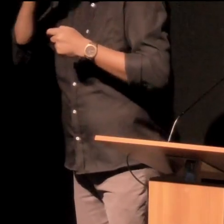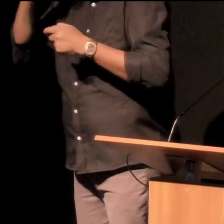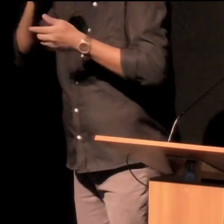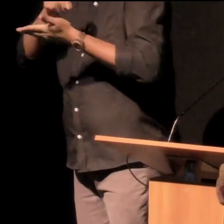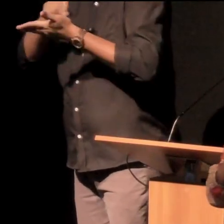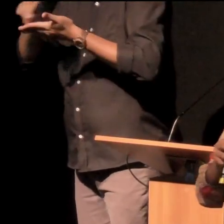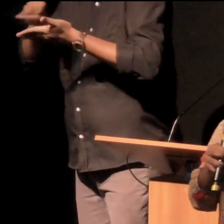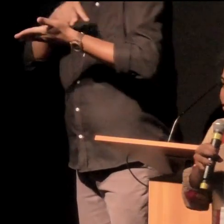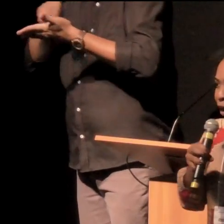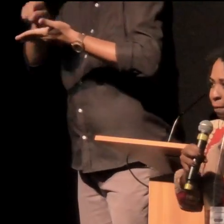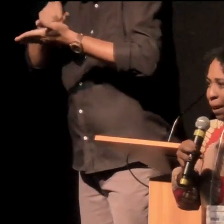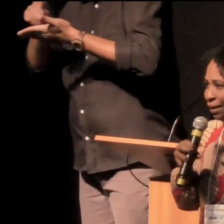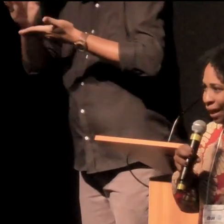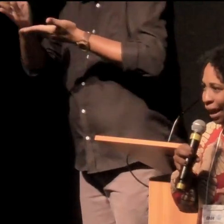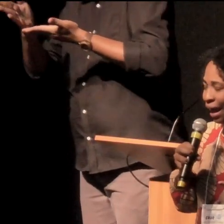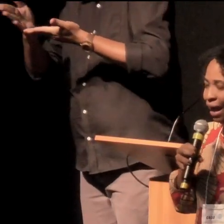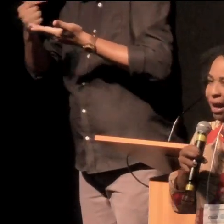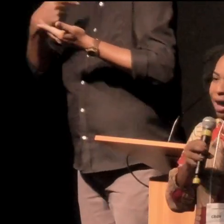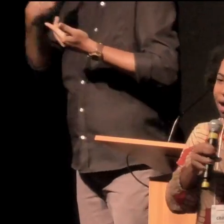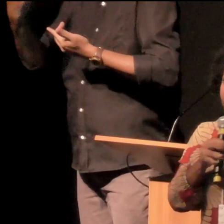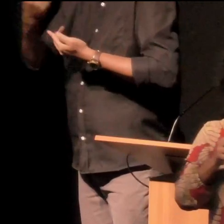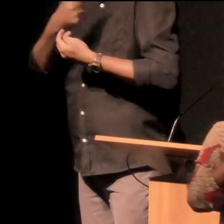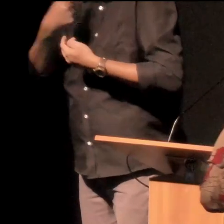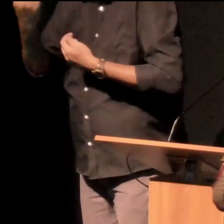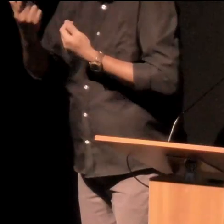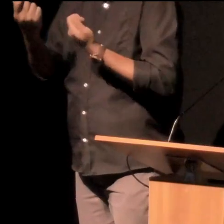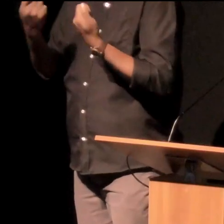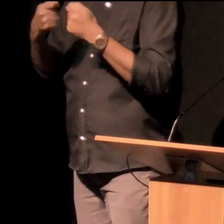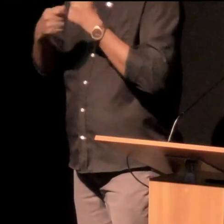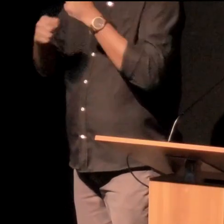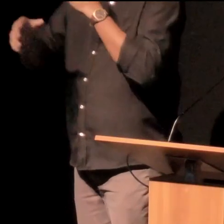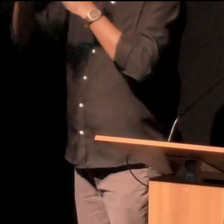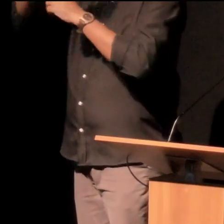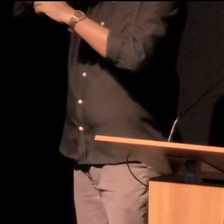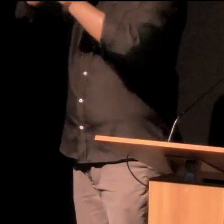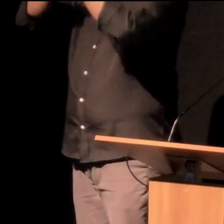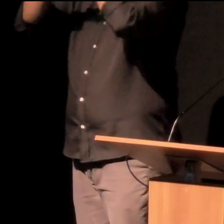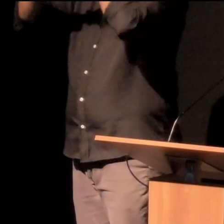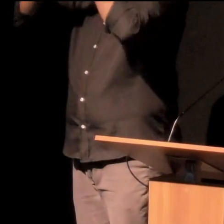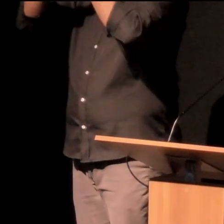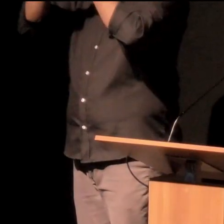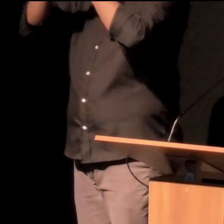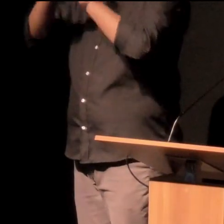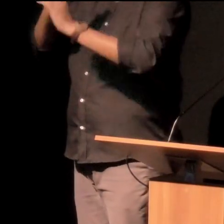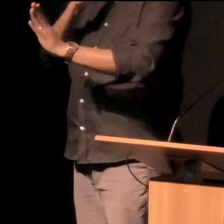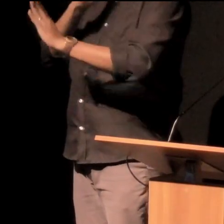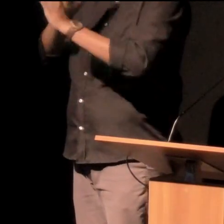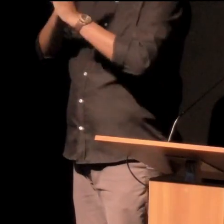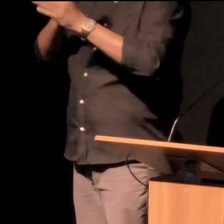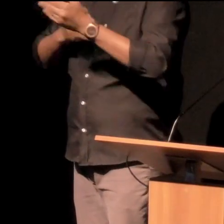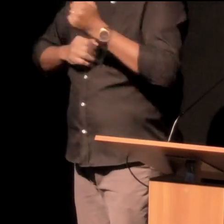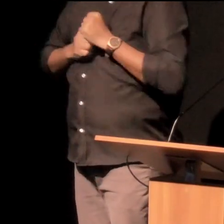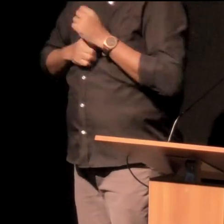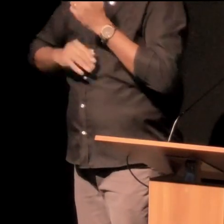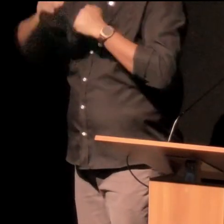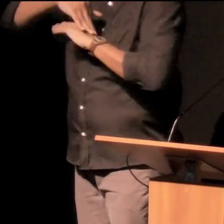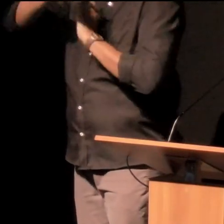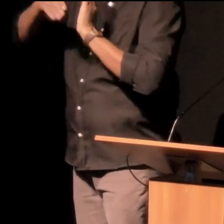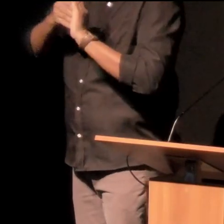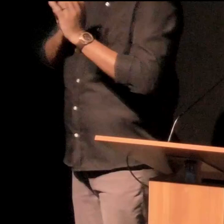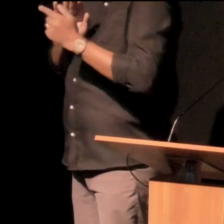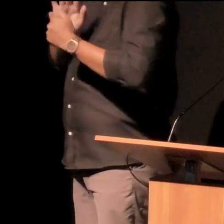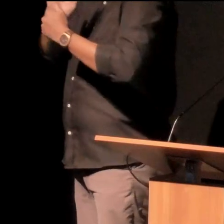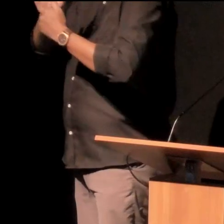temos todos que aprender e reconhecer né os processos que trazem essa invisibilidade